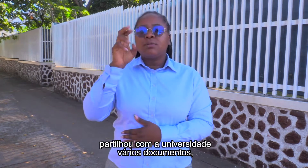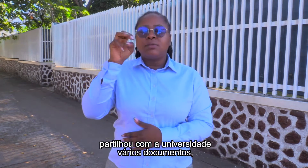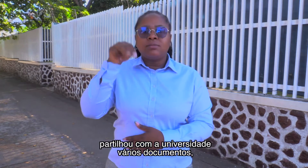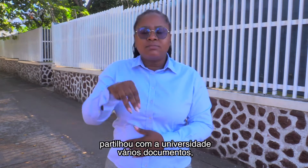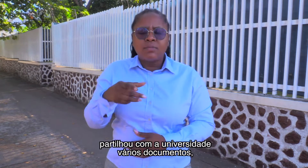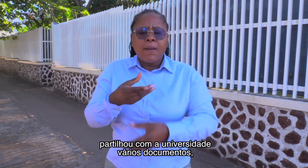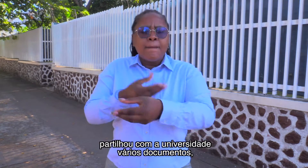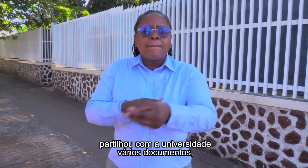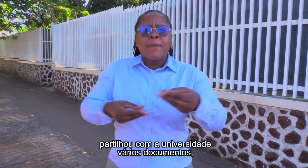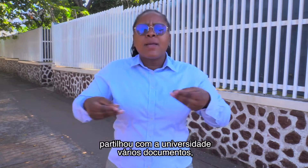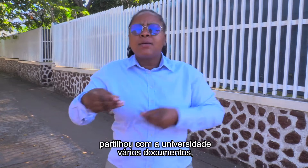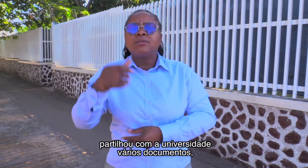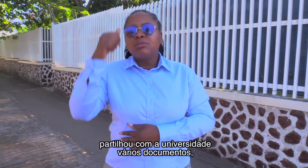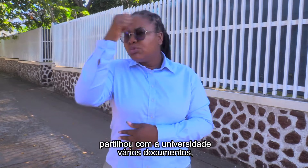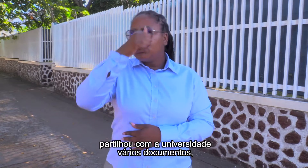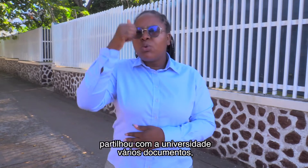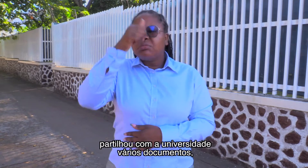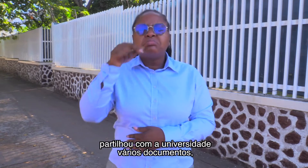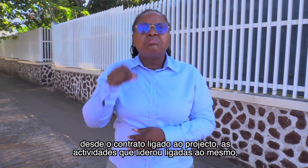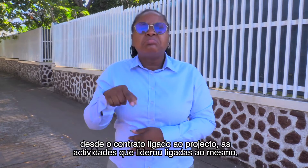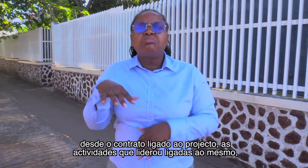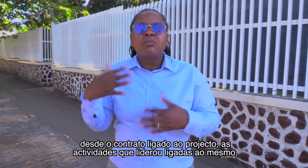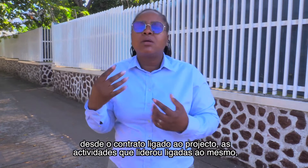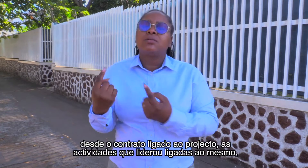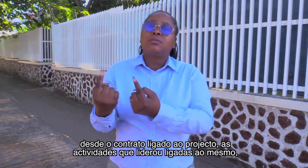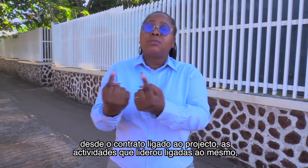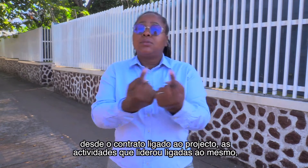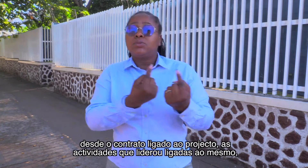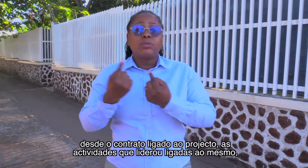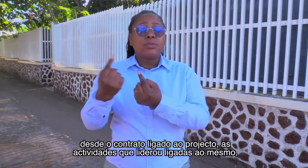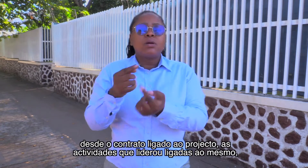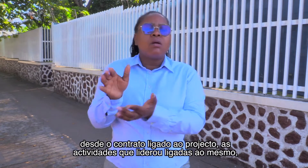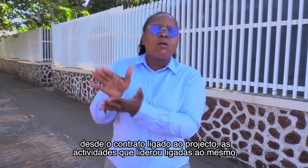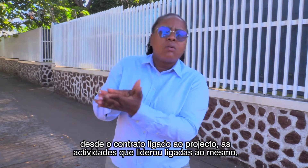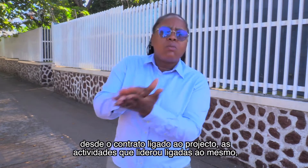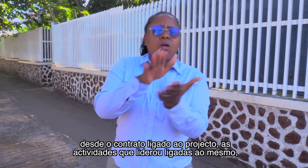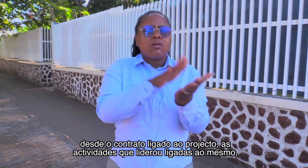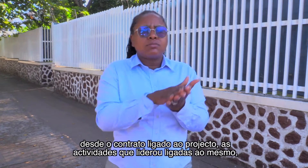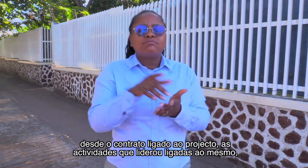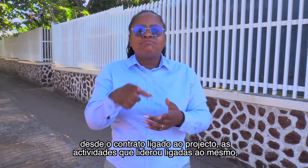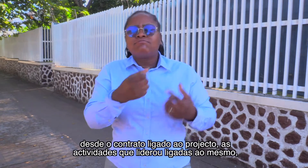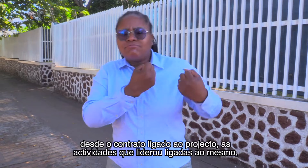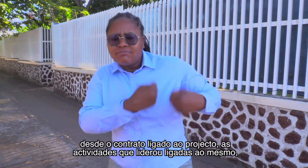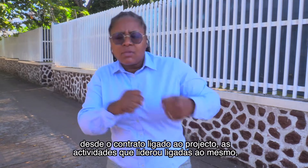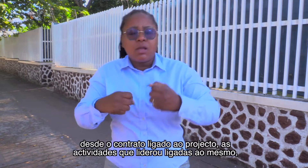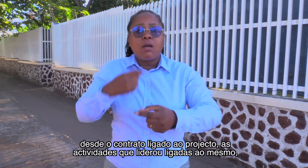com a universidade vários documentos, desde o contrato ligado ao projeto, as atividades que liderou ligadas ao